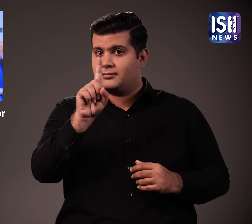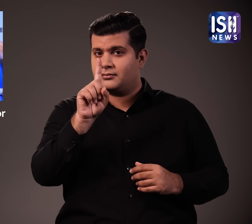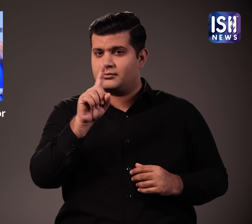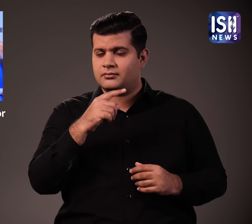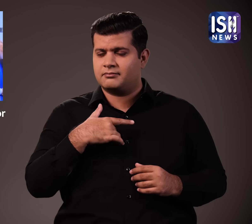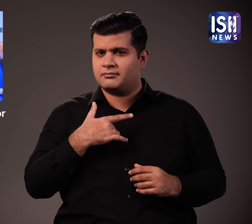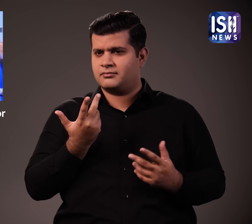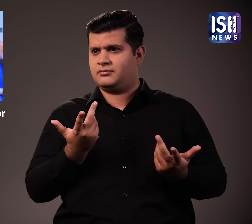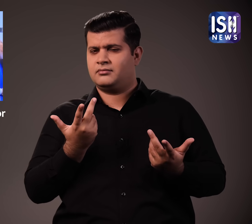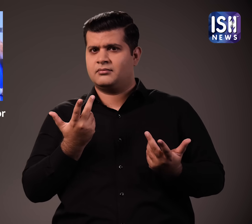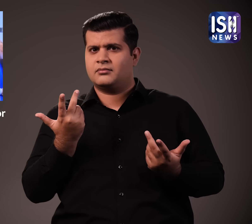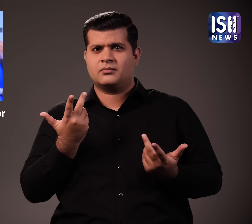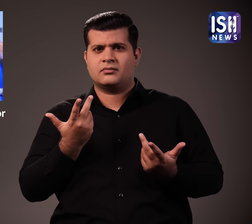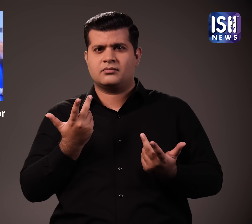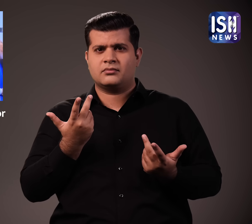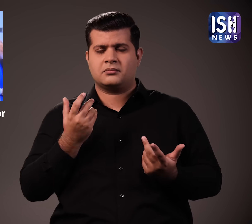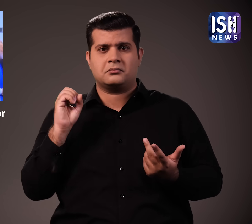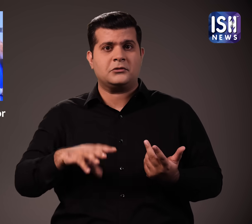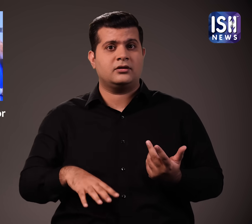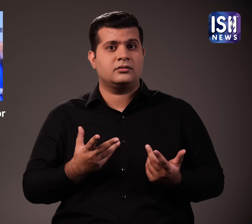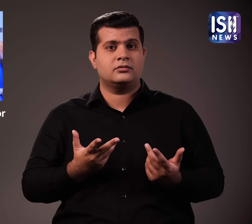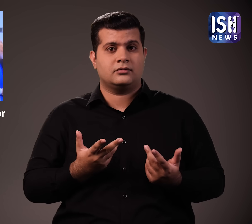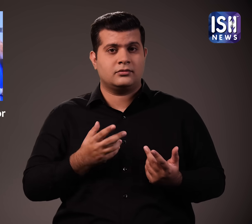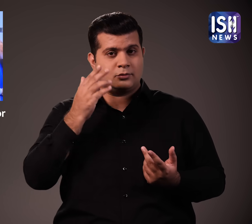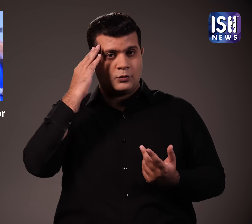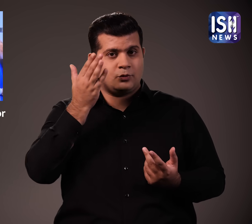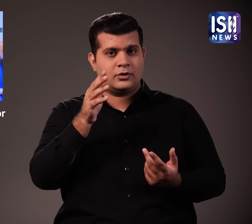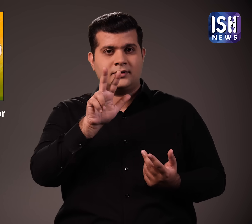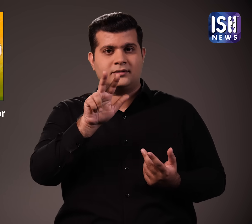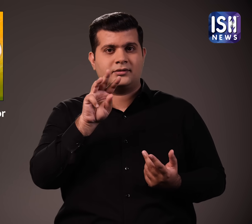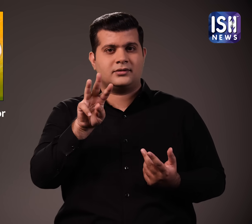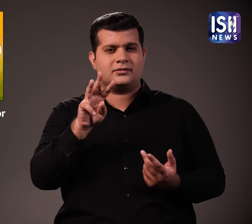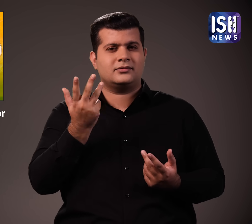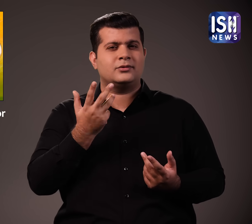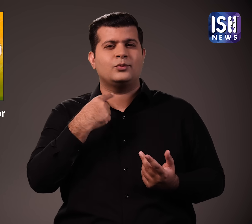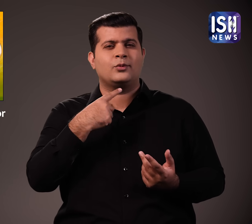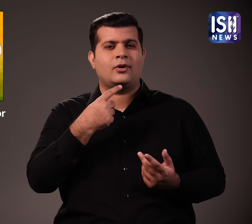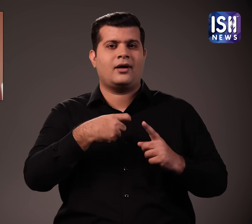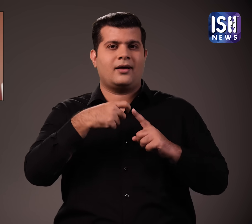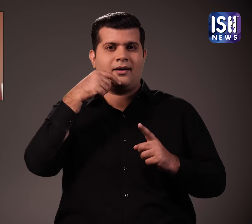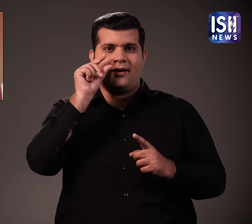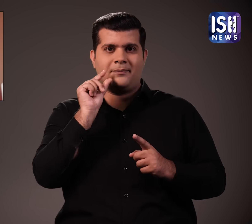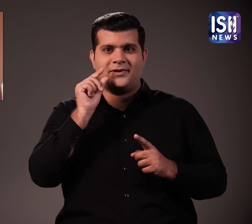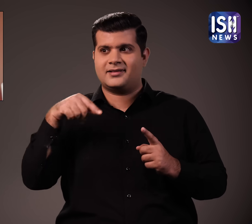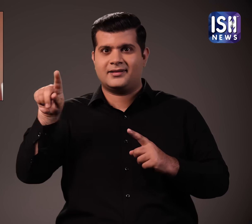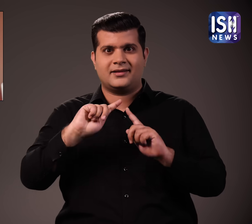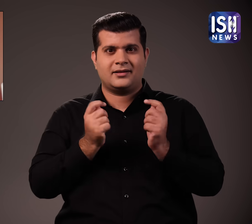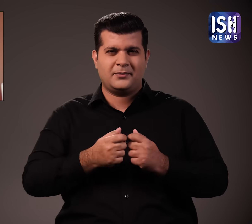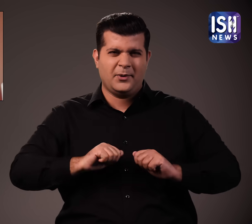घटनाओं के एक दुख़ट मोर में आप जानते है कि कपिल देव उस भारतिय टीम के कप्तान थे जिसने अविस्पर निया